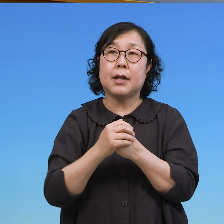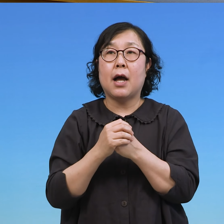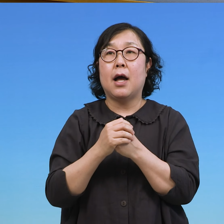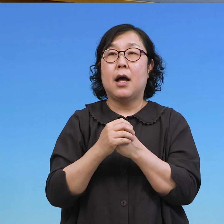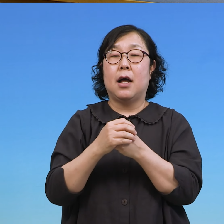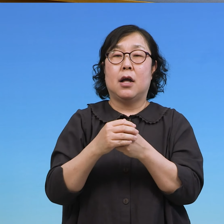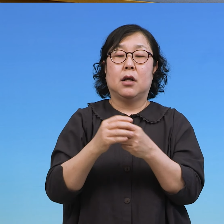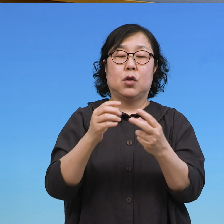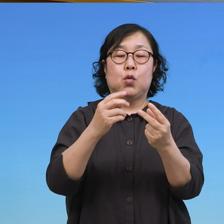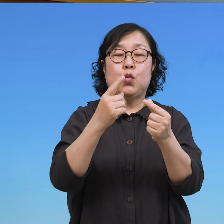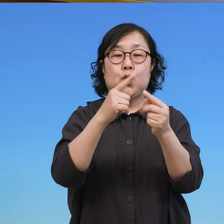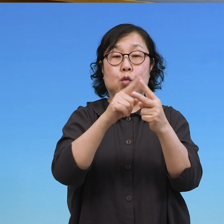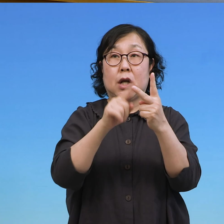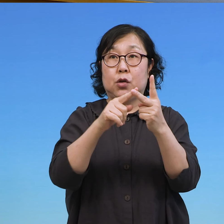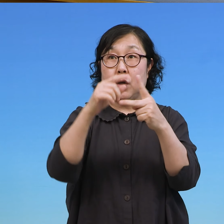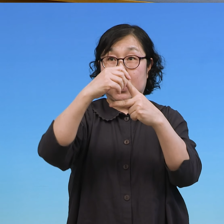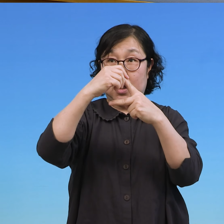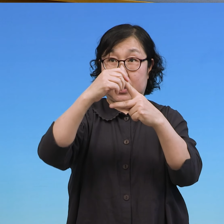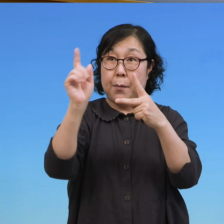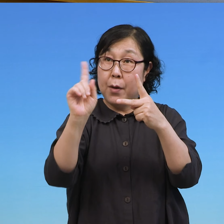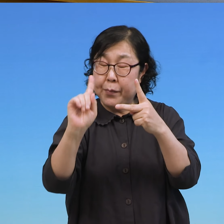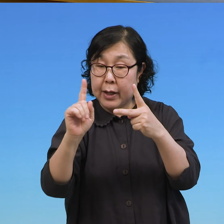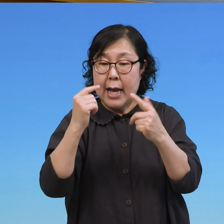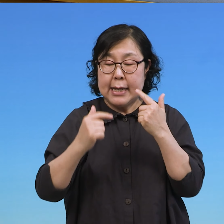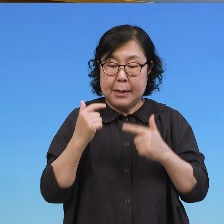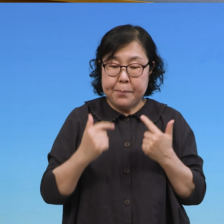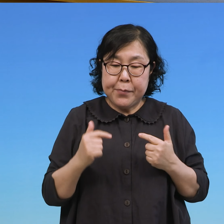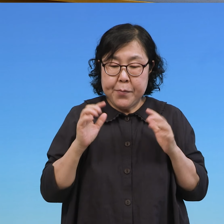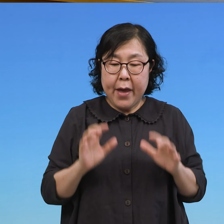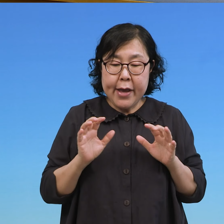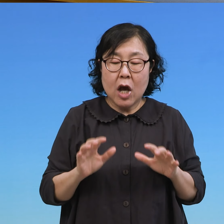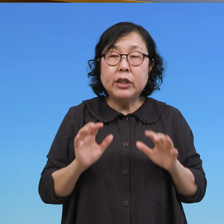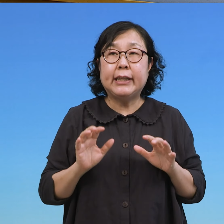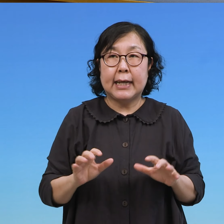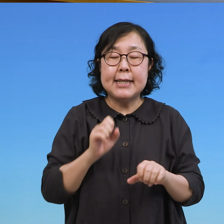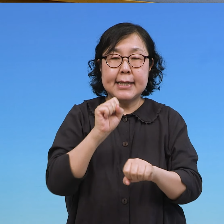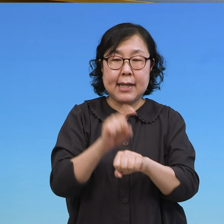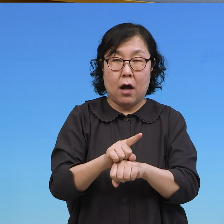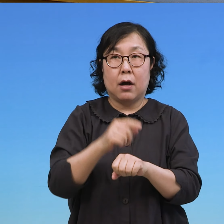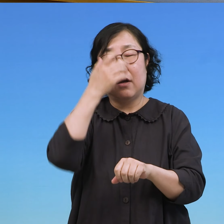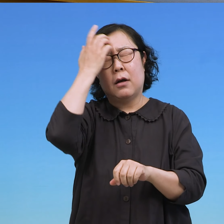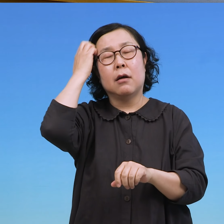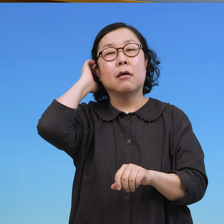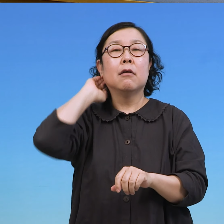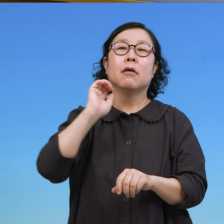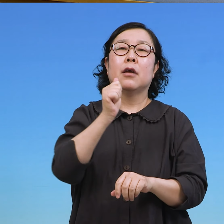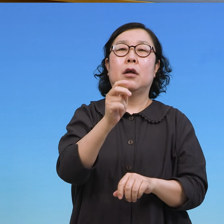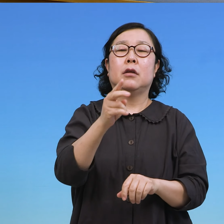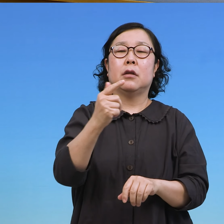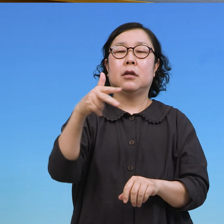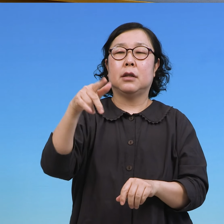이 두 가지 요소 중에 첫 번째 요소가 뭐냐? 기쁨의 현재성입니다. 기쁨의 현재성.